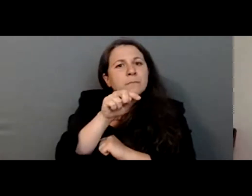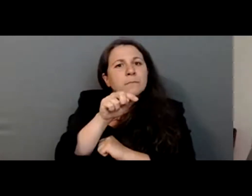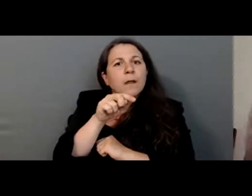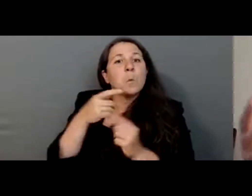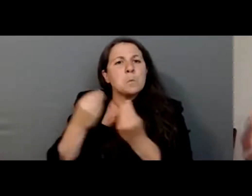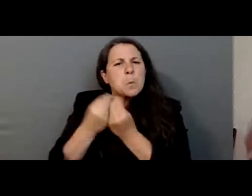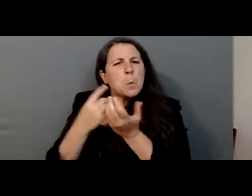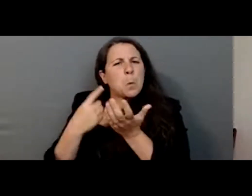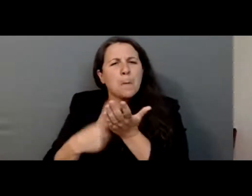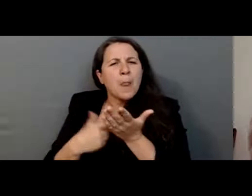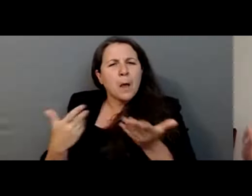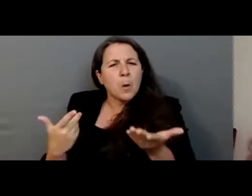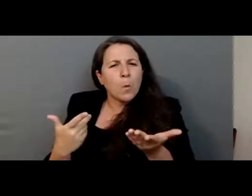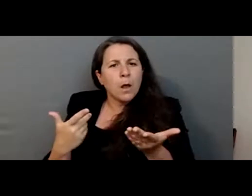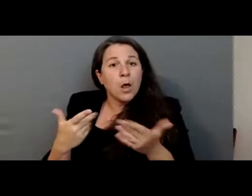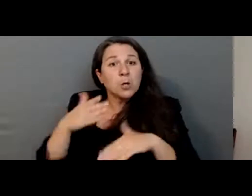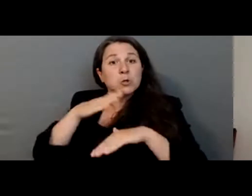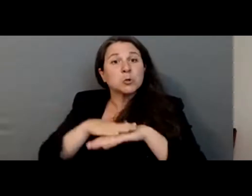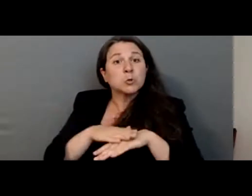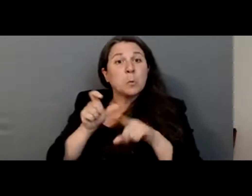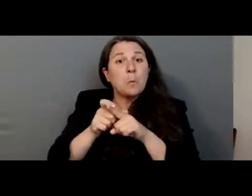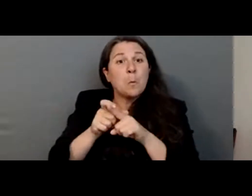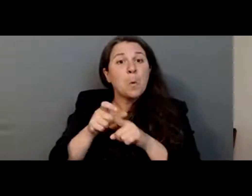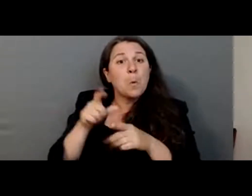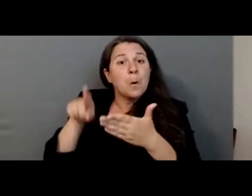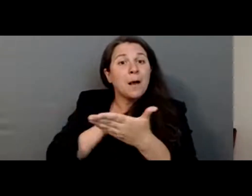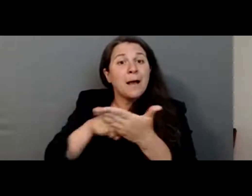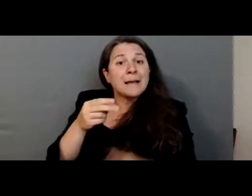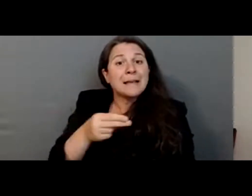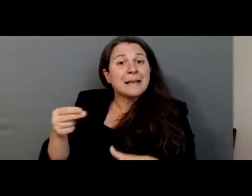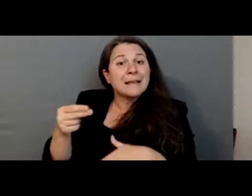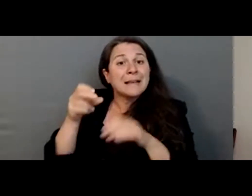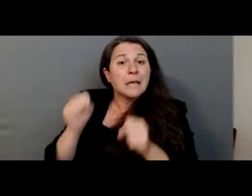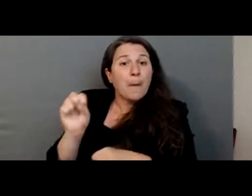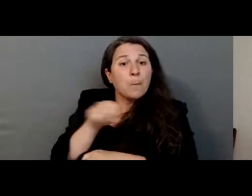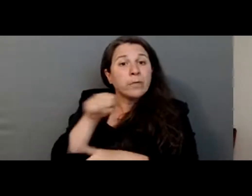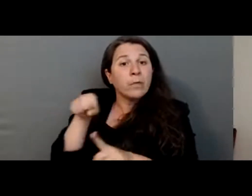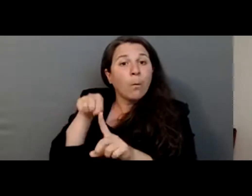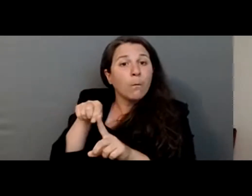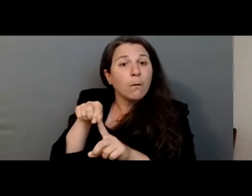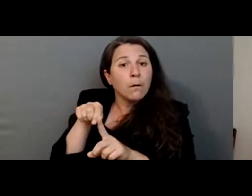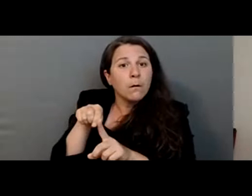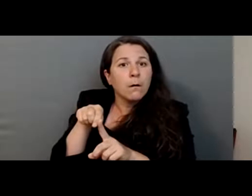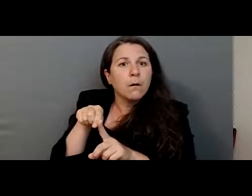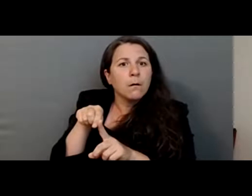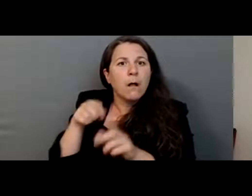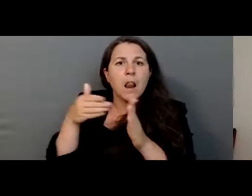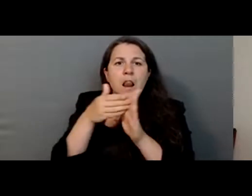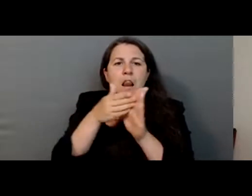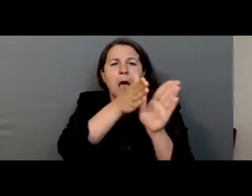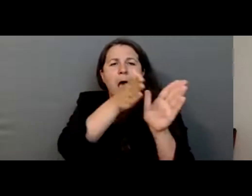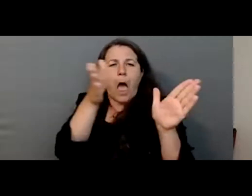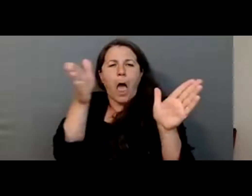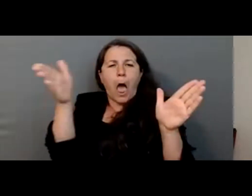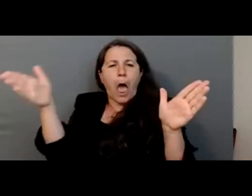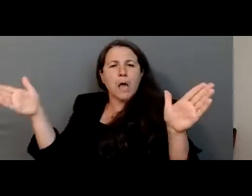apparaît tellement énorme au sujet du capacitisme que, à la limite, ça ne veut plus rien dire ».